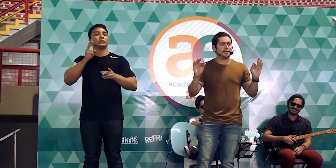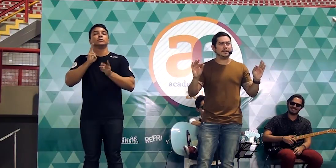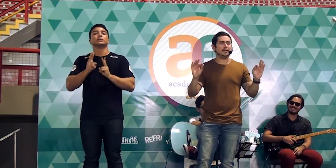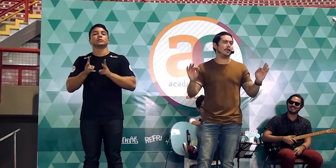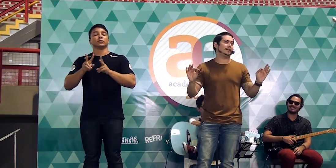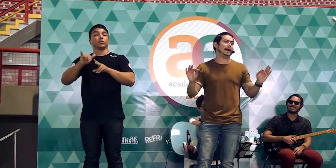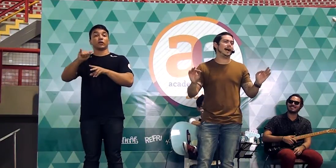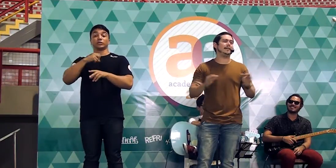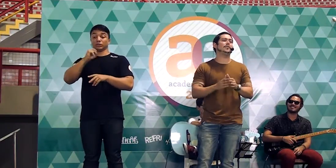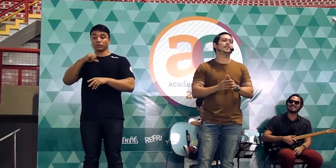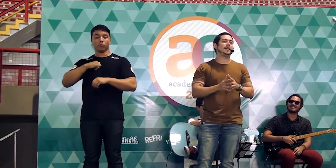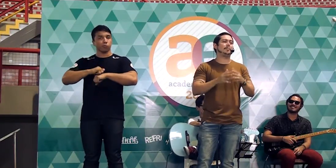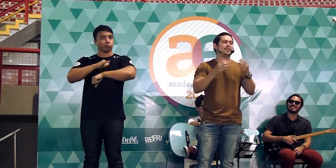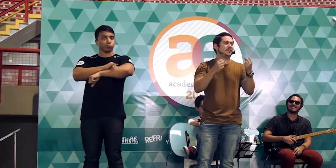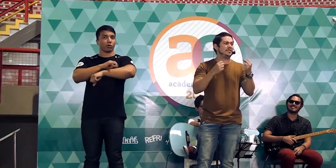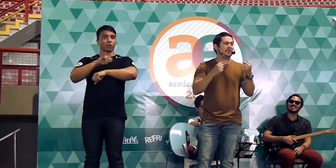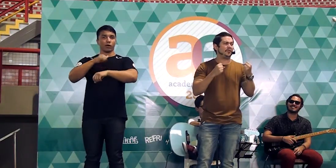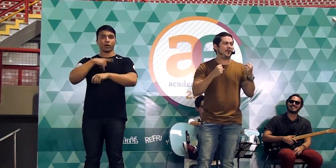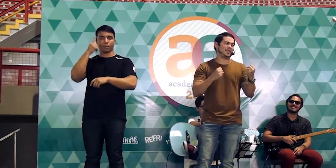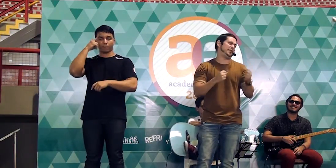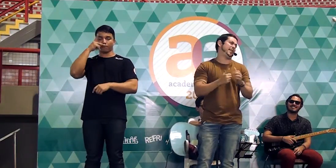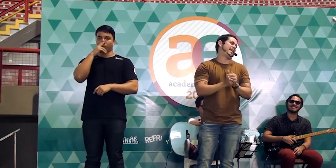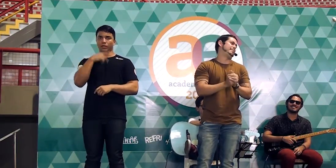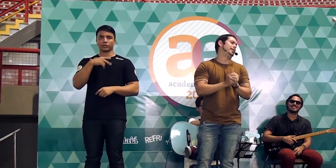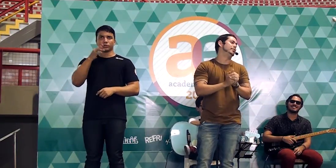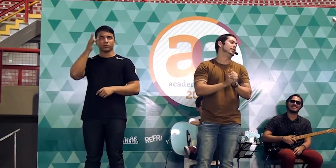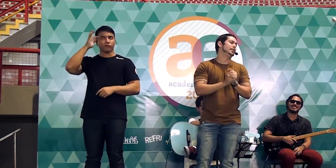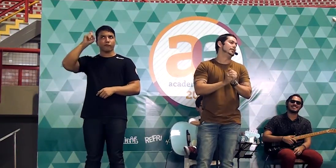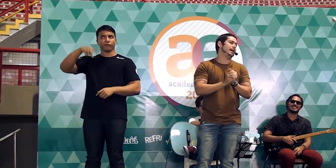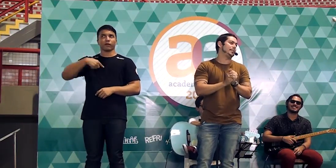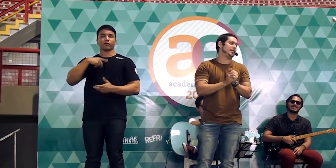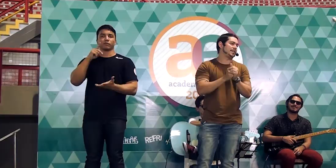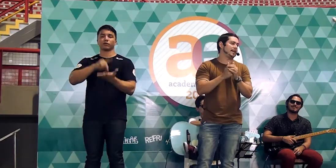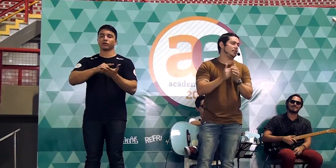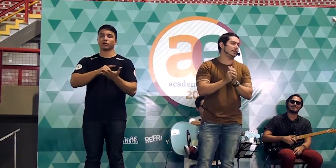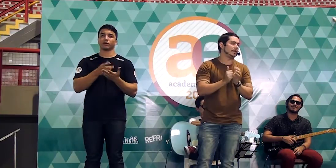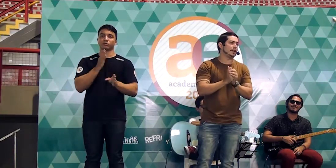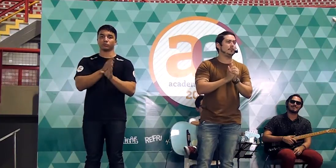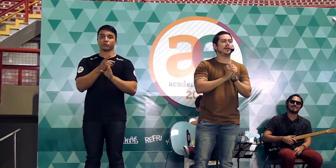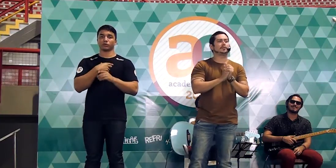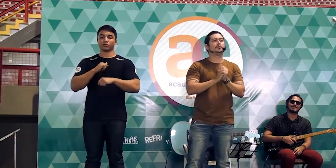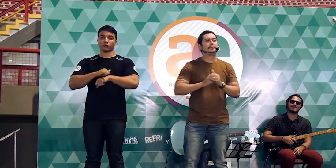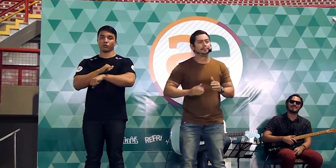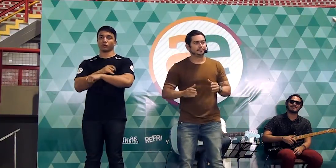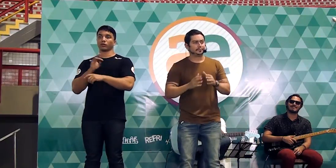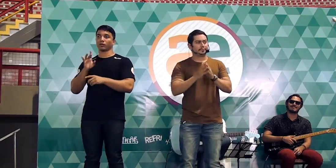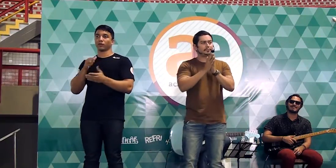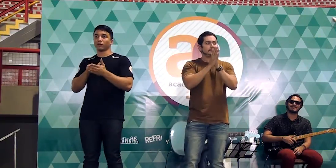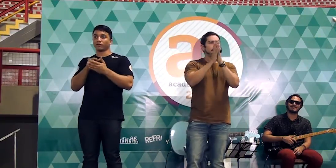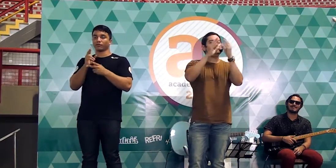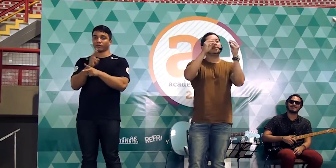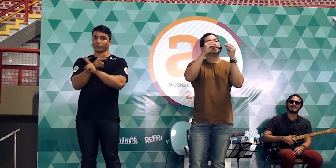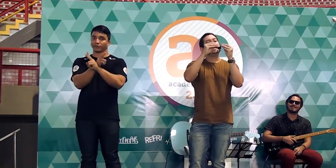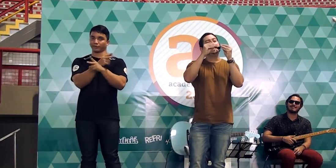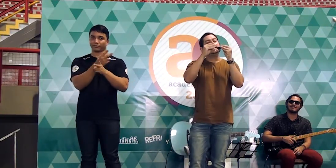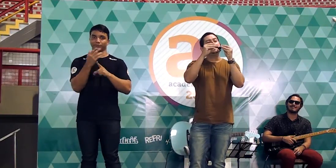aí, se engordar, você é uma pessoa de força e fé, irmão. Tá? Porque você está engordando até com vento.